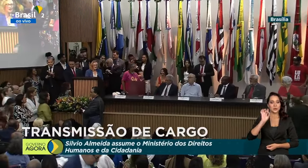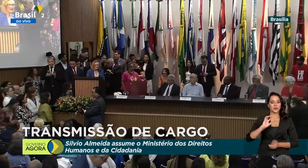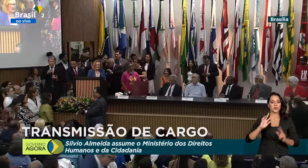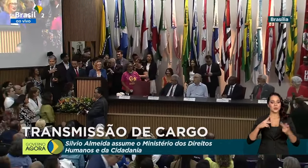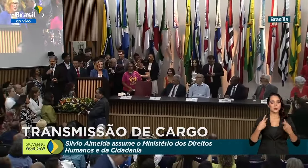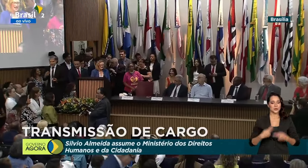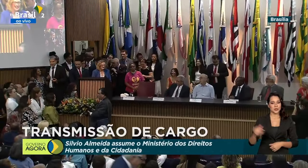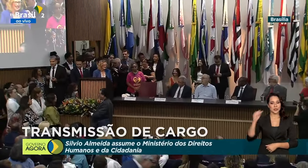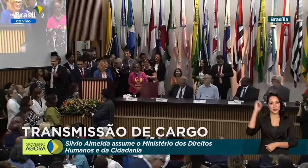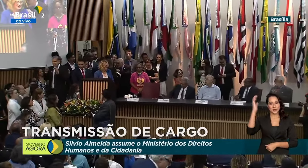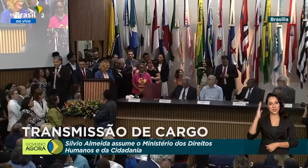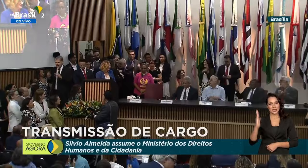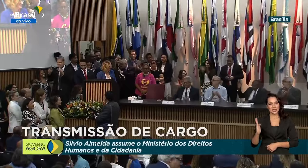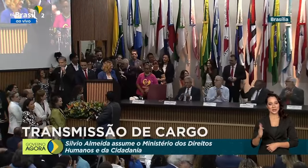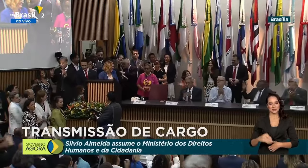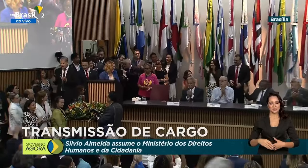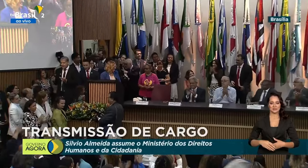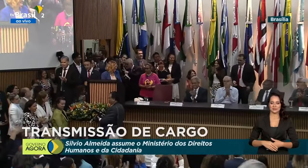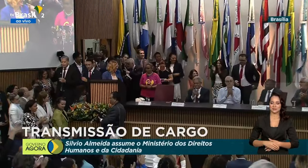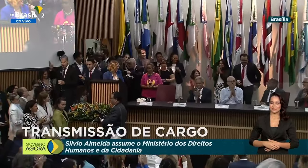humanos do Brasil